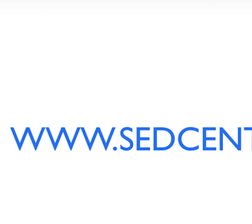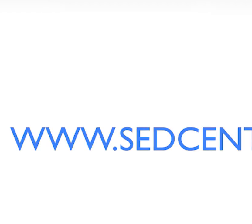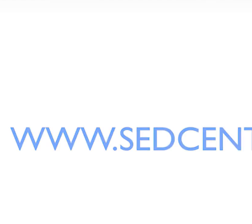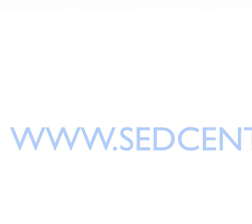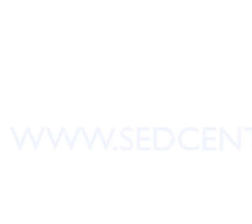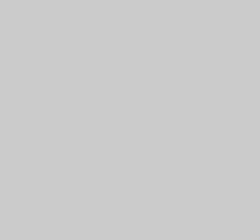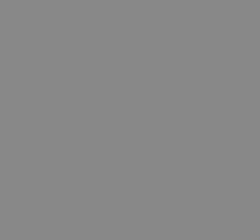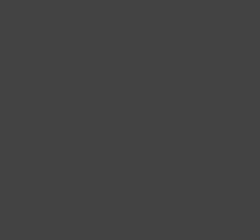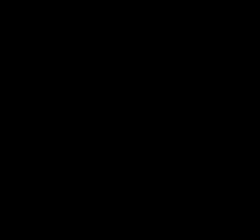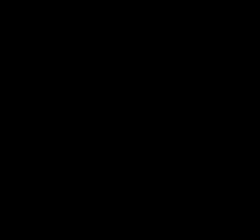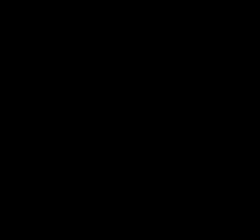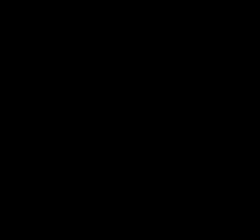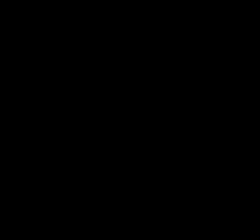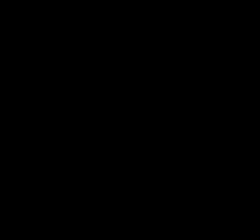Que to be